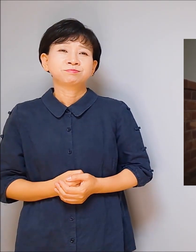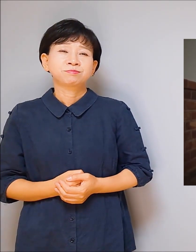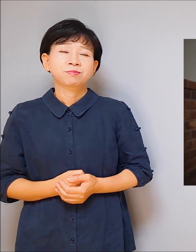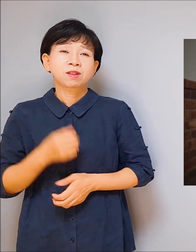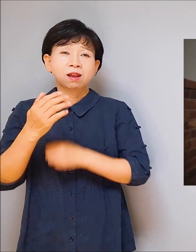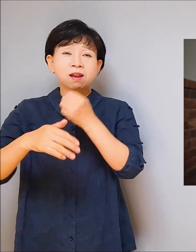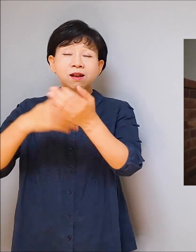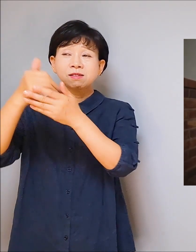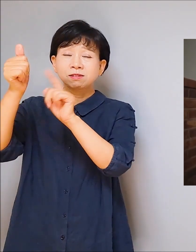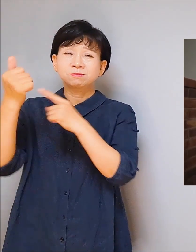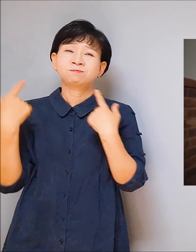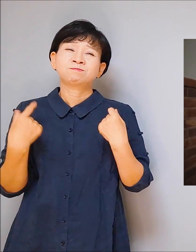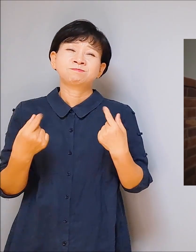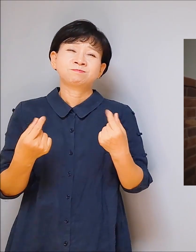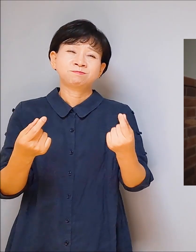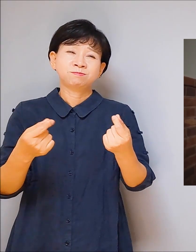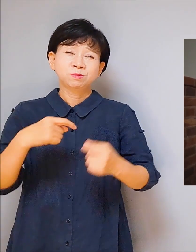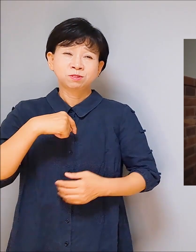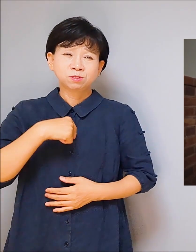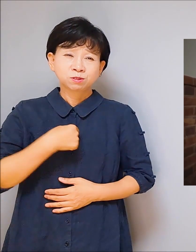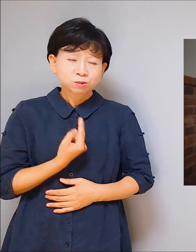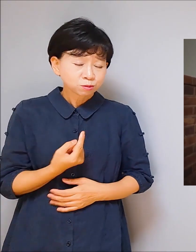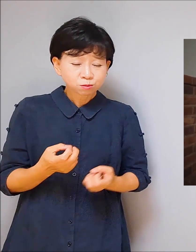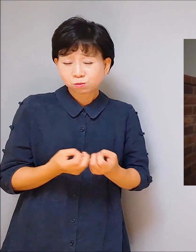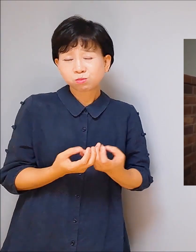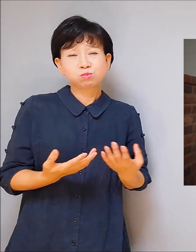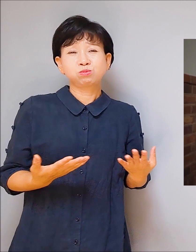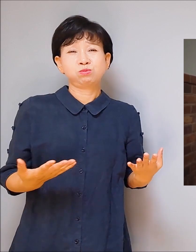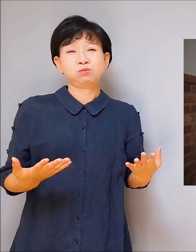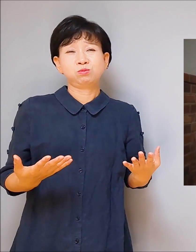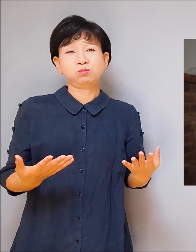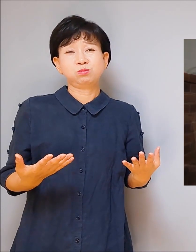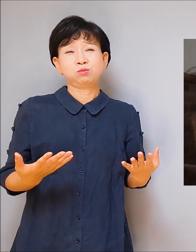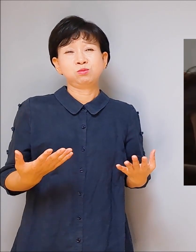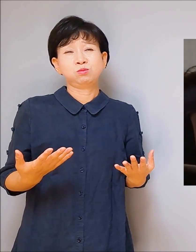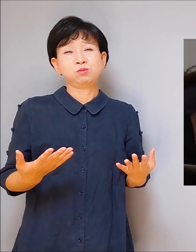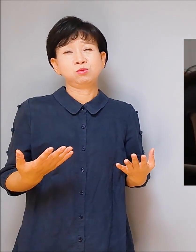여전히 하나님은 스스로는 아무것도 할 수 없는